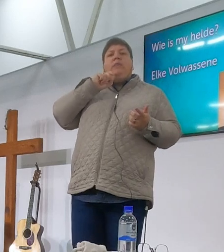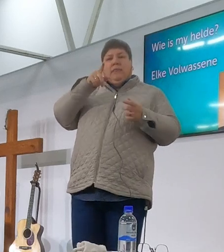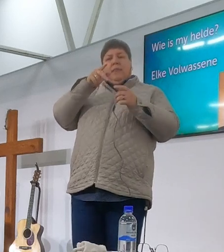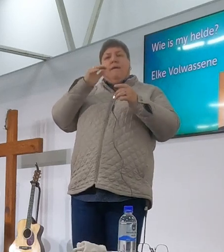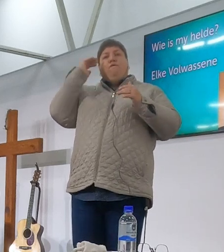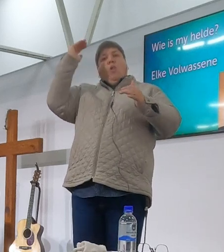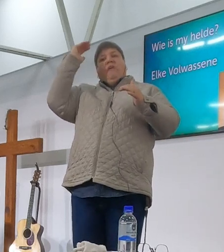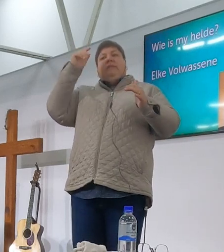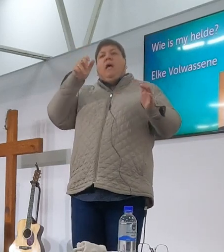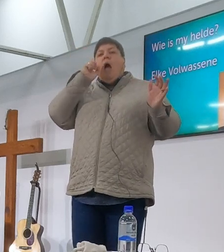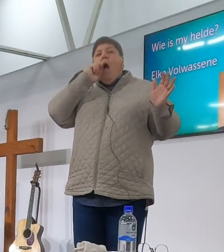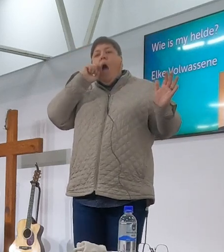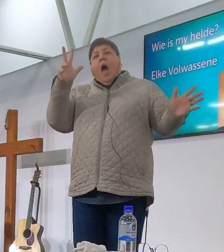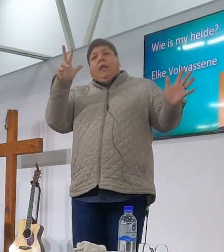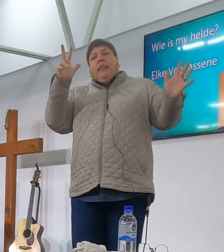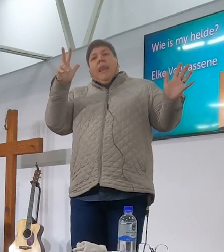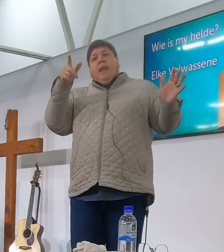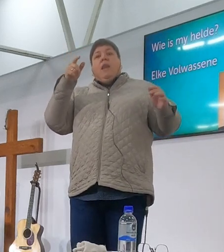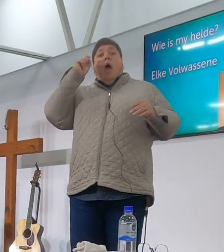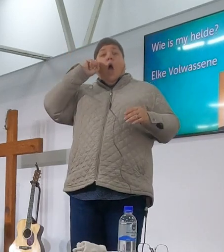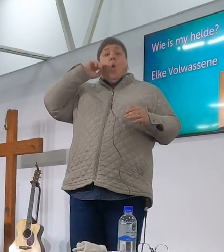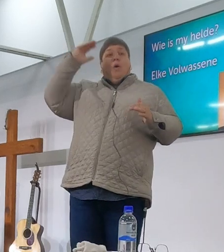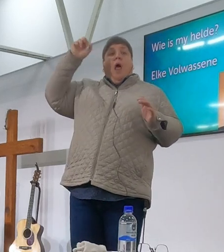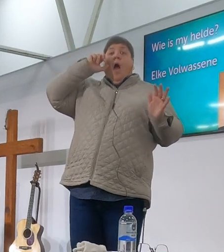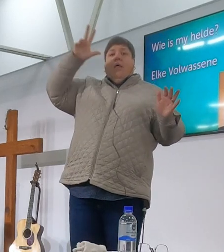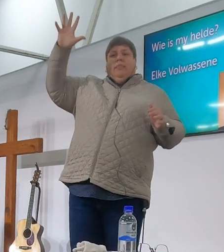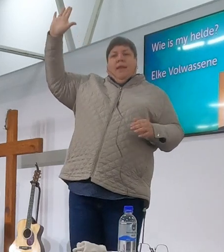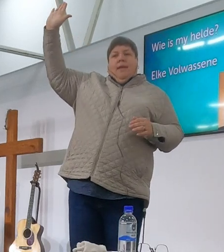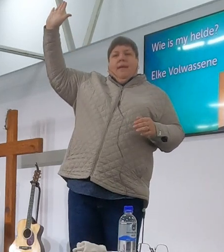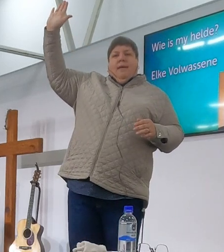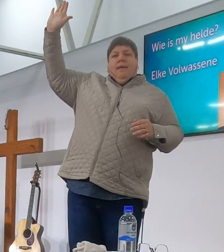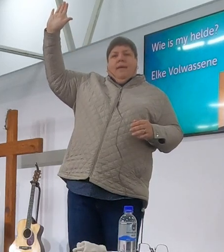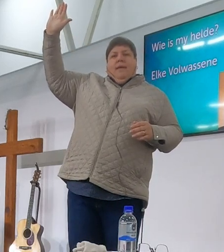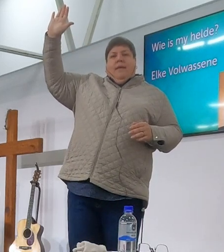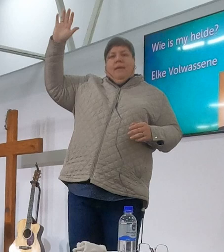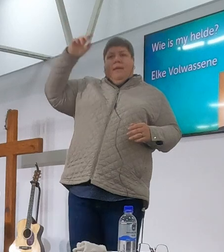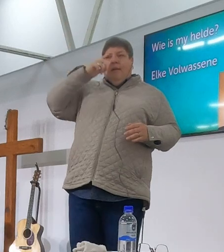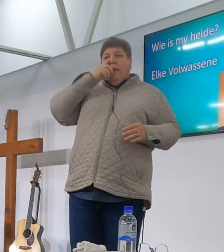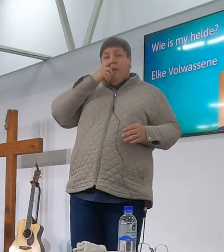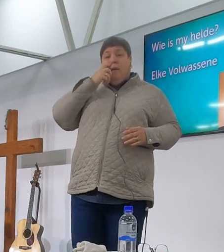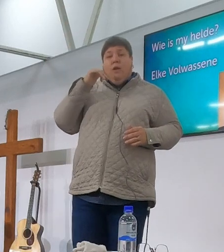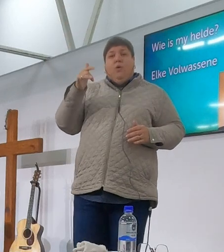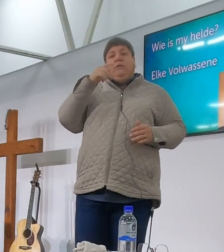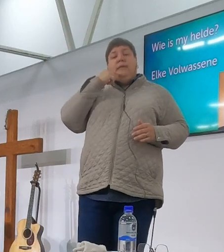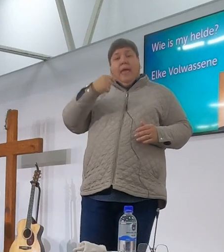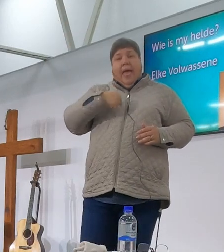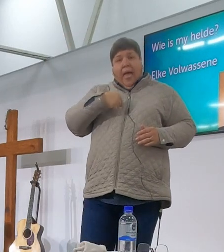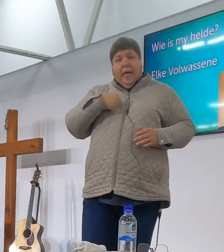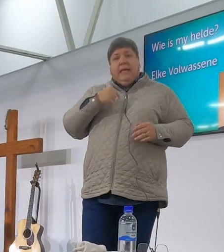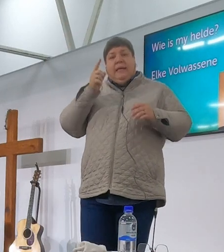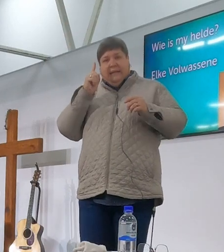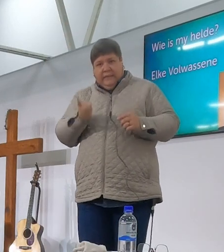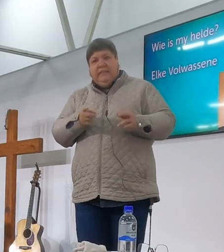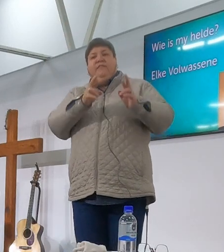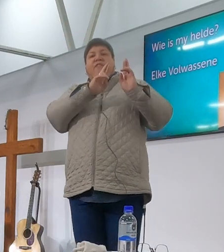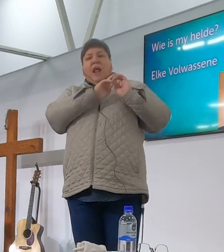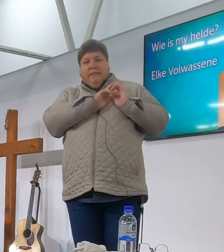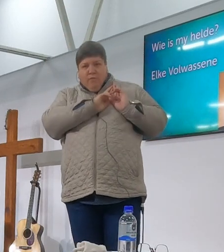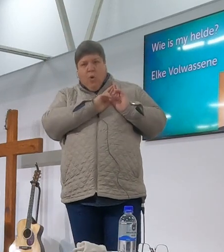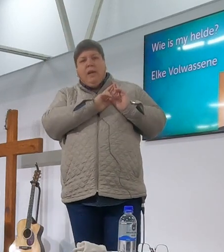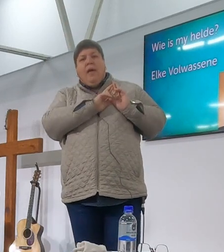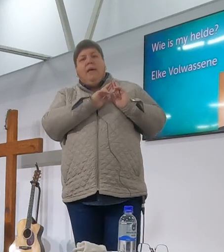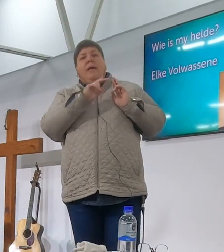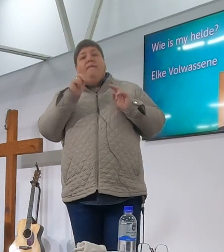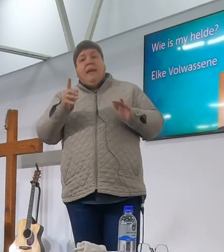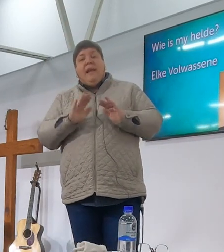18. Steek gou almal ouer as 18 hulle hande op. OK, nou sê jy saam met my, ek is verantwoordelik